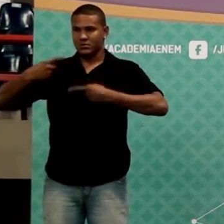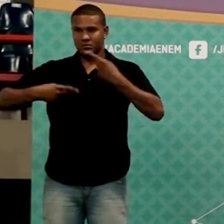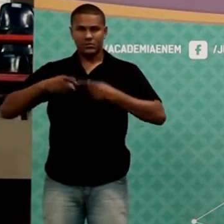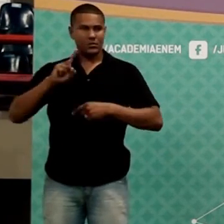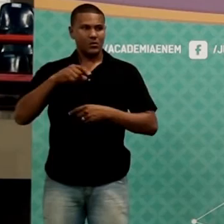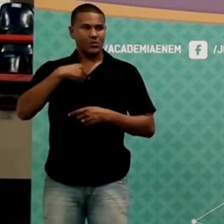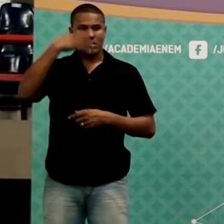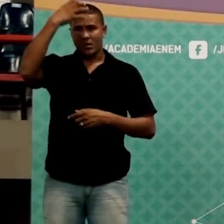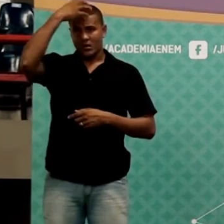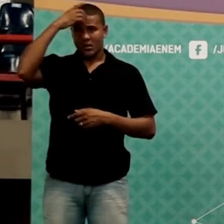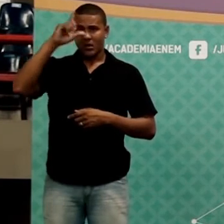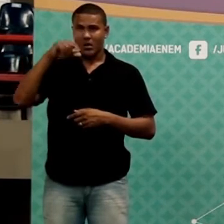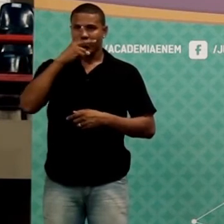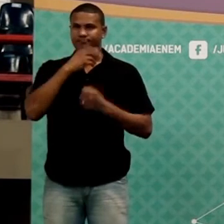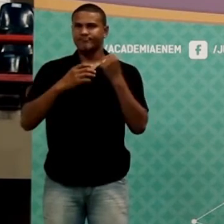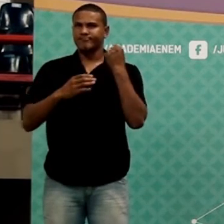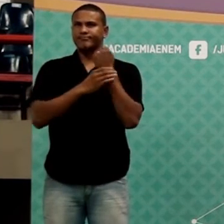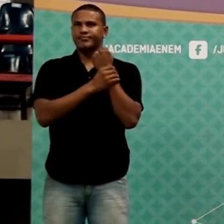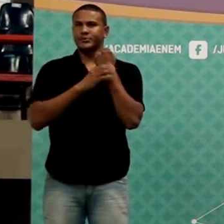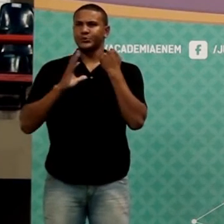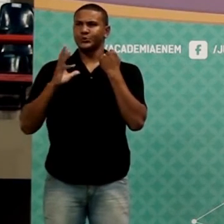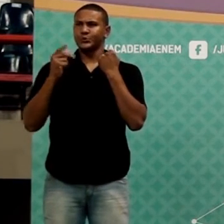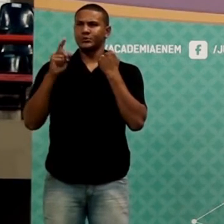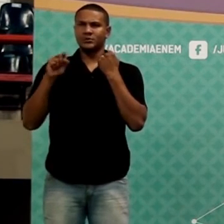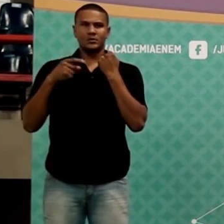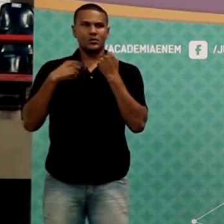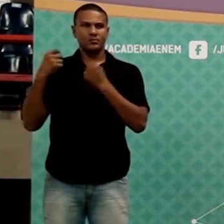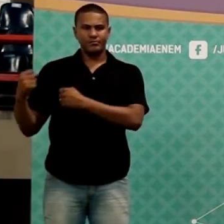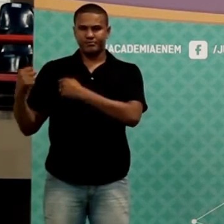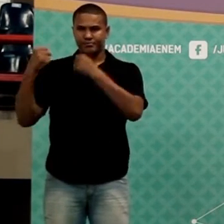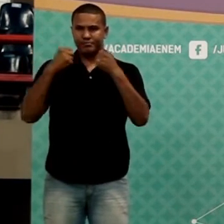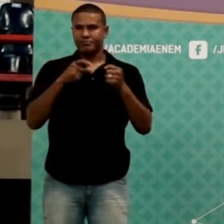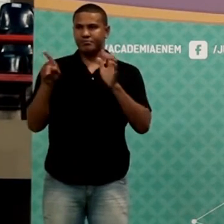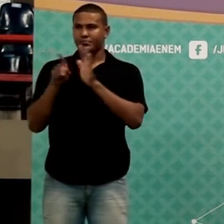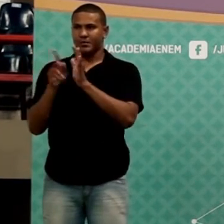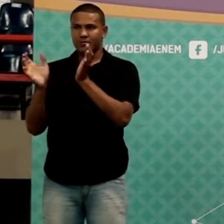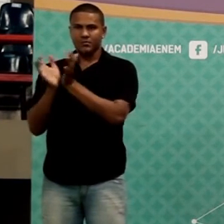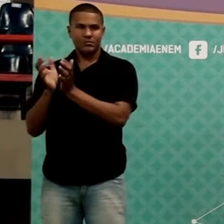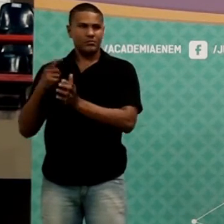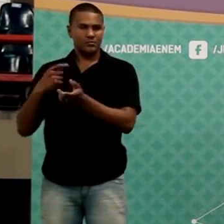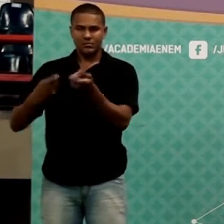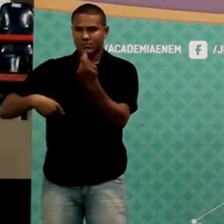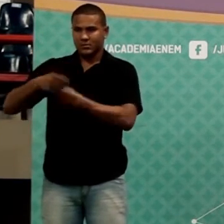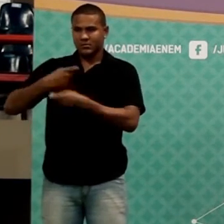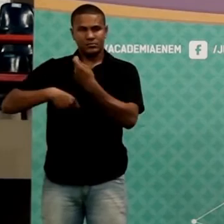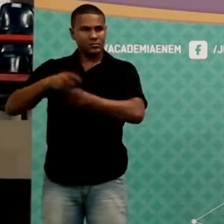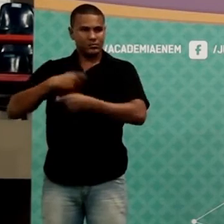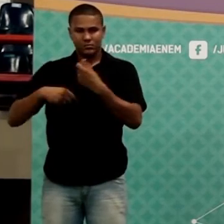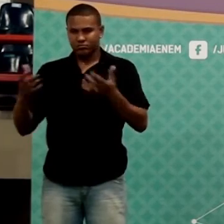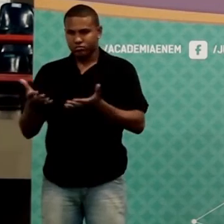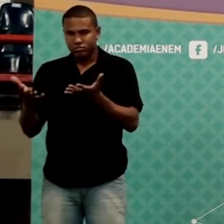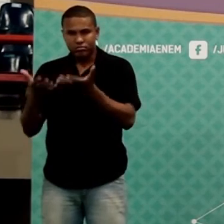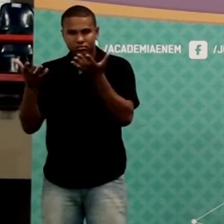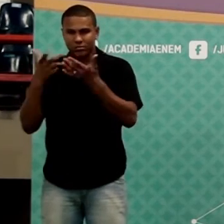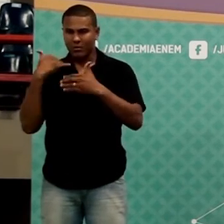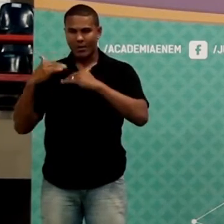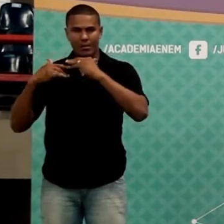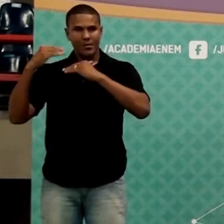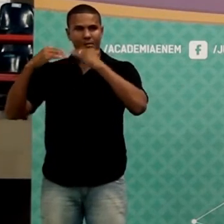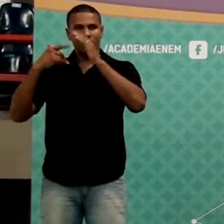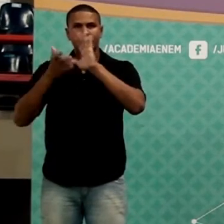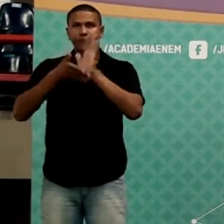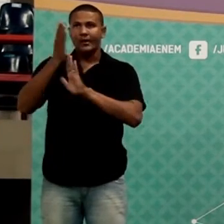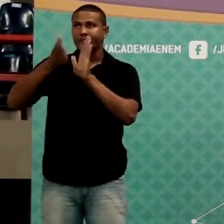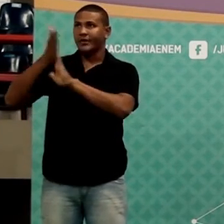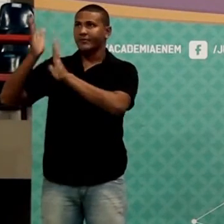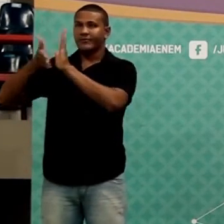rei controlar as coisas deu muito poder à burguesia para desenvolver o comércio. A burguesia começou a viajar